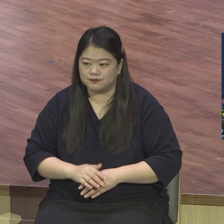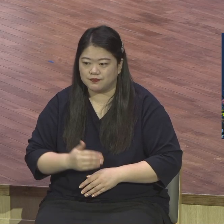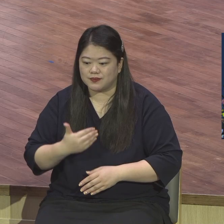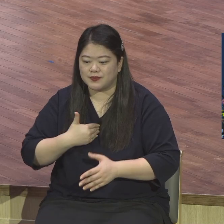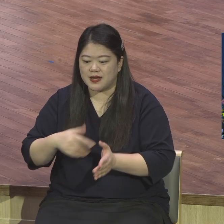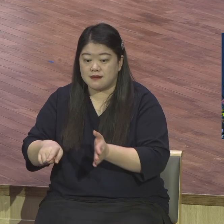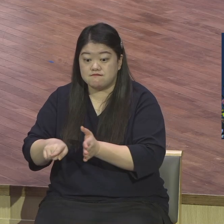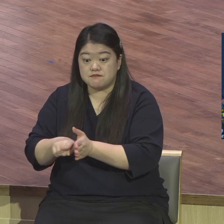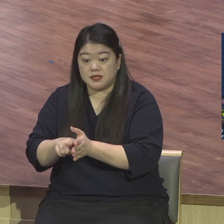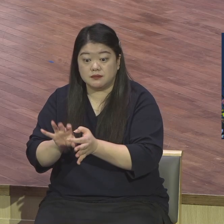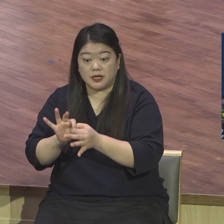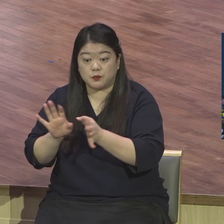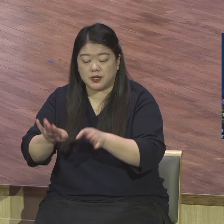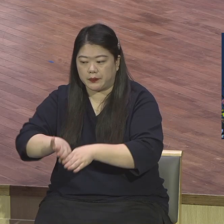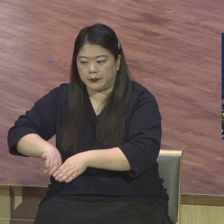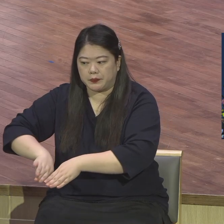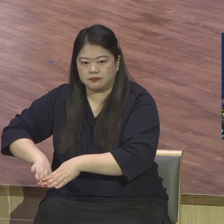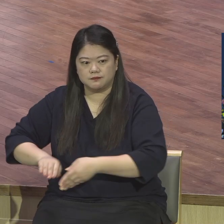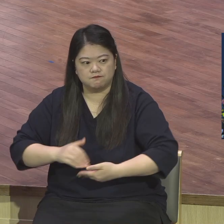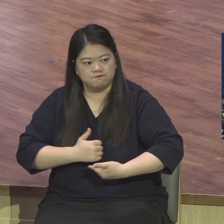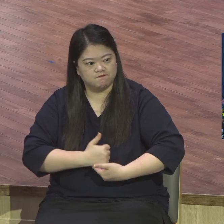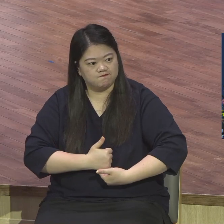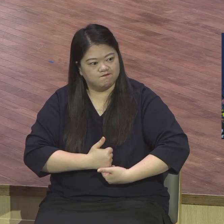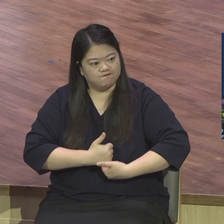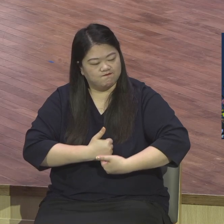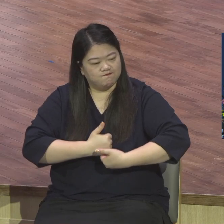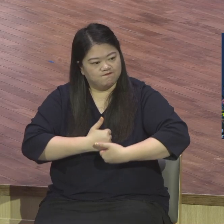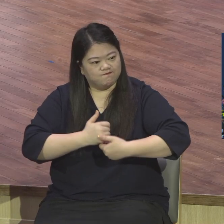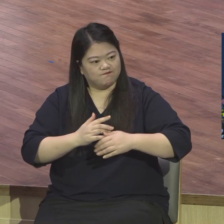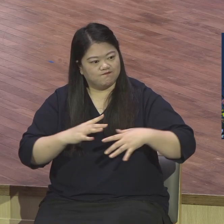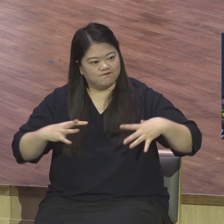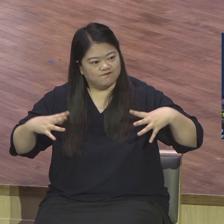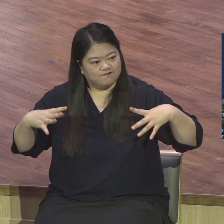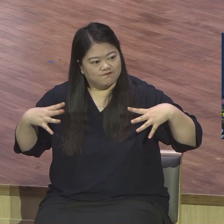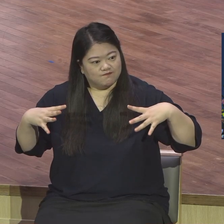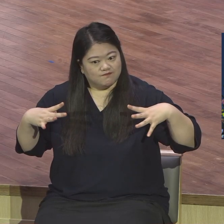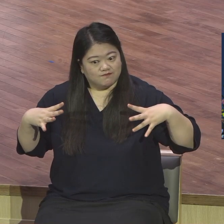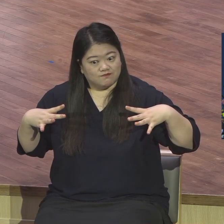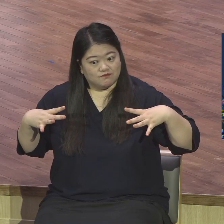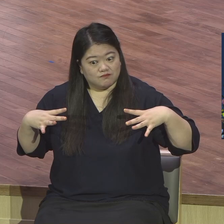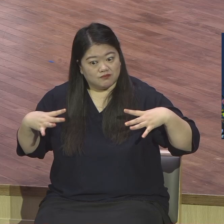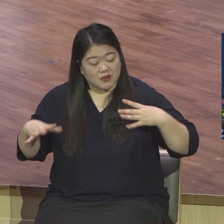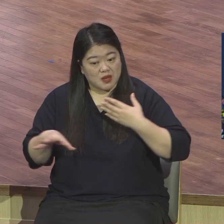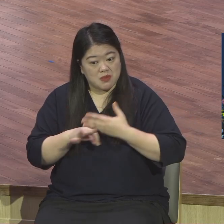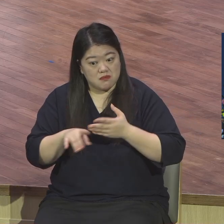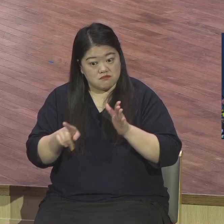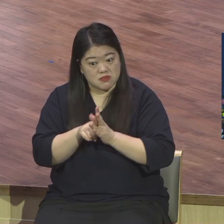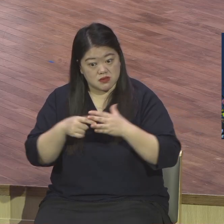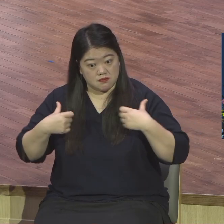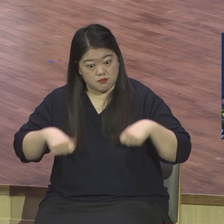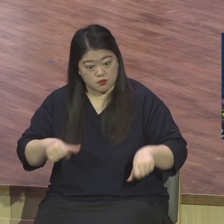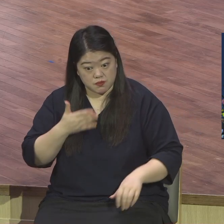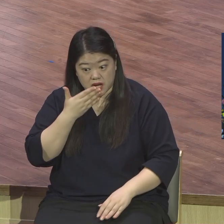신앙 양심에 그냥 어? 그렇긴데도 그래 내 이름 석자 드러나니까 그렇습니까?